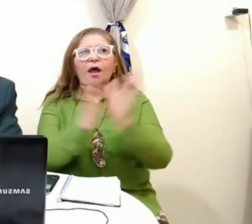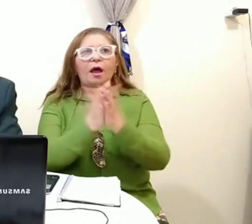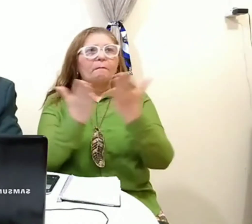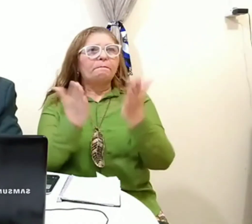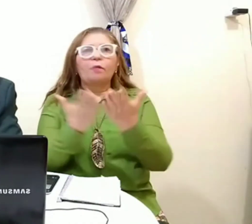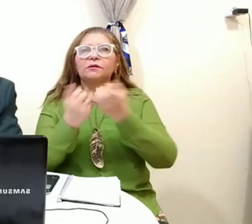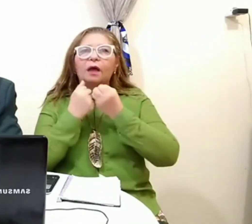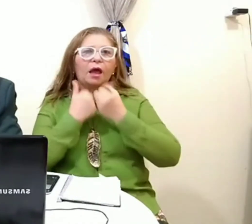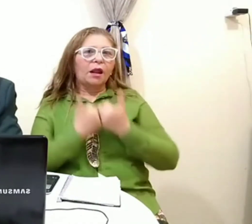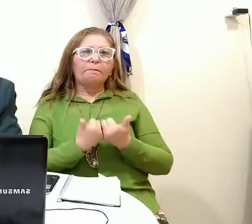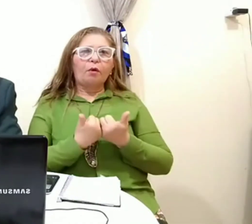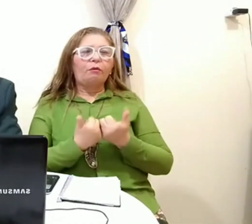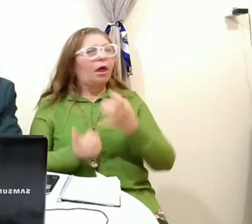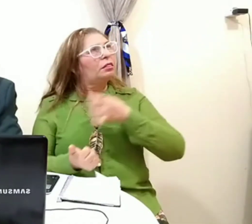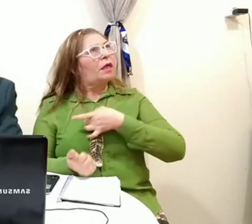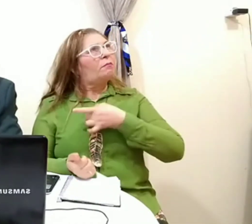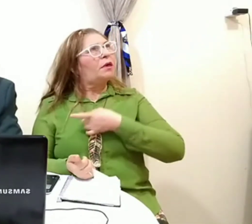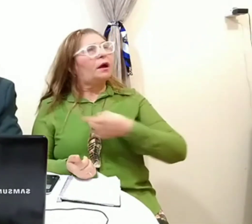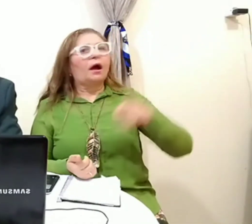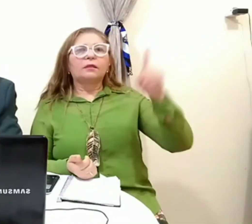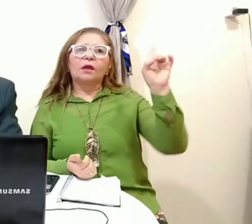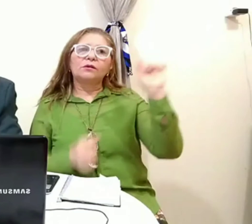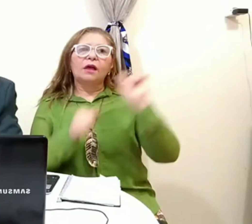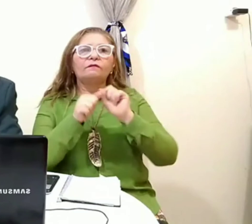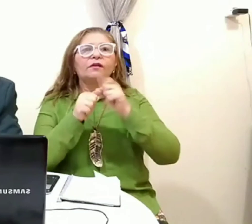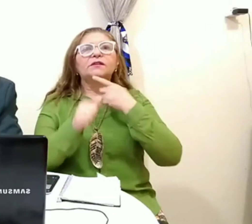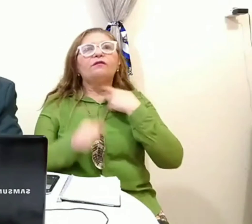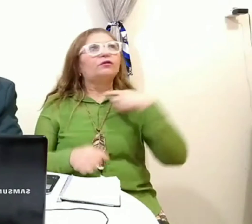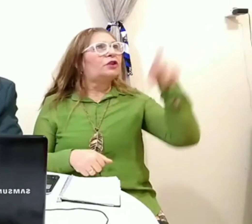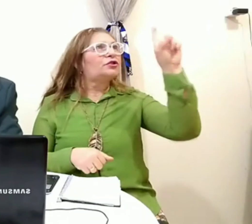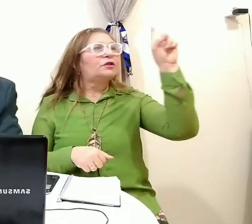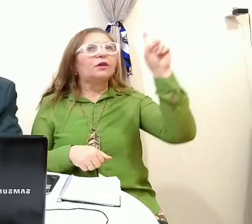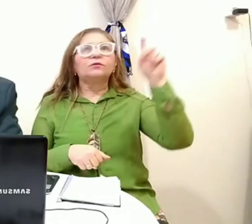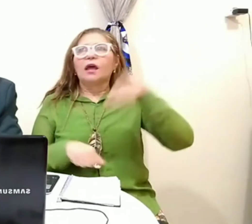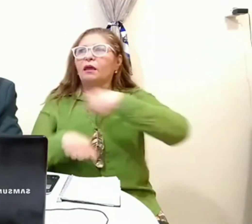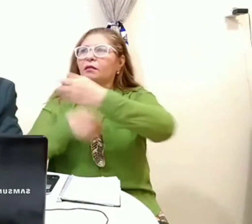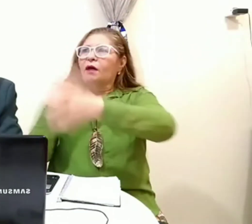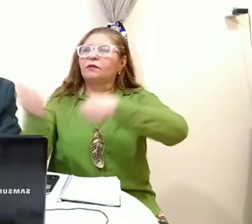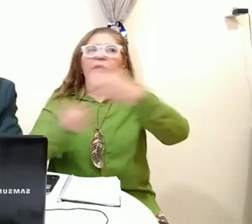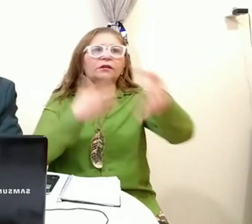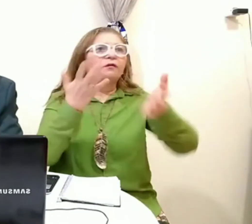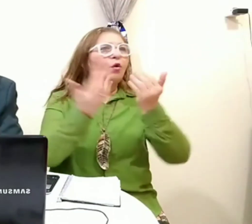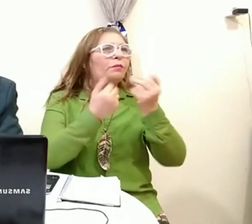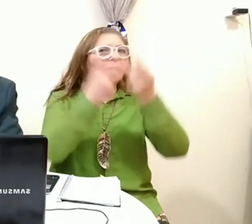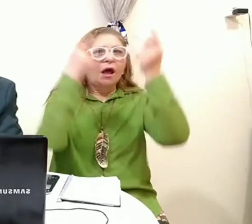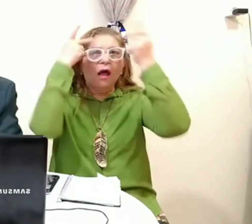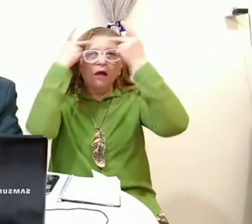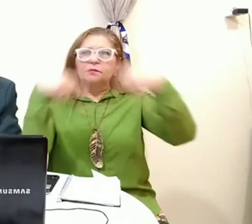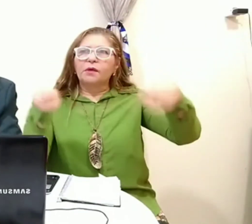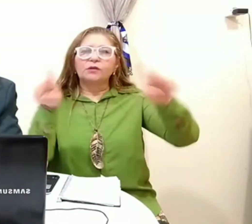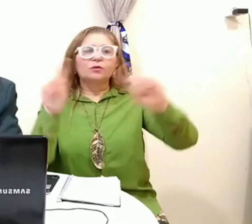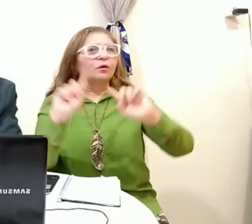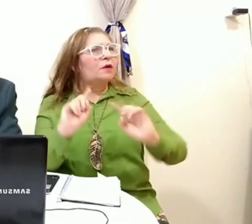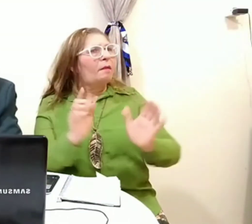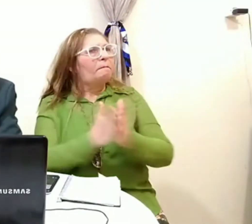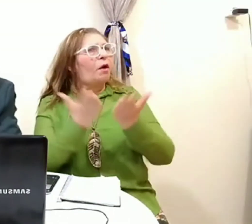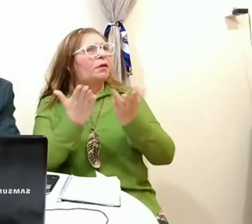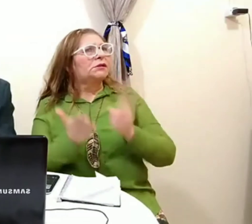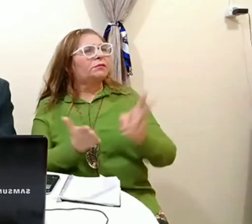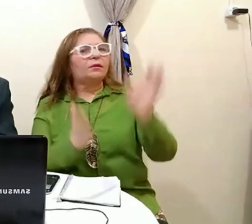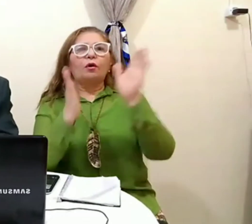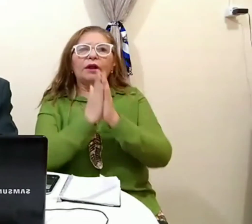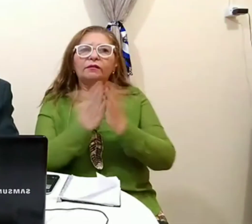piedoso, temente, fazia muitas esmolas ao povo e de contínuo orava a Deus.